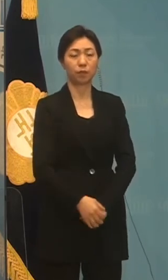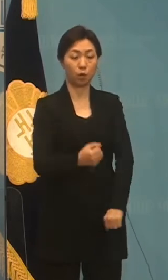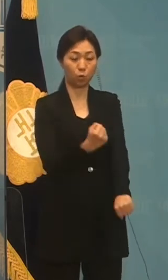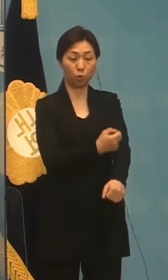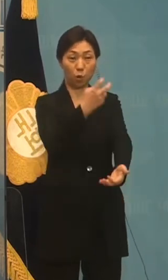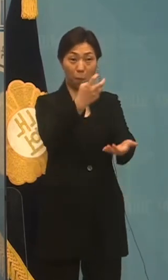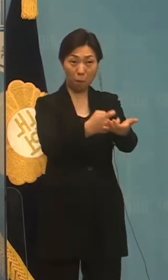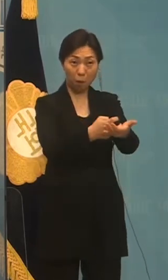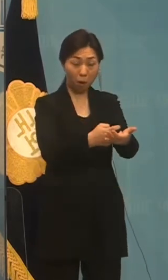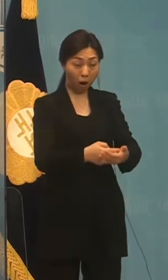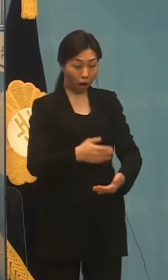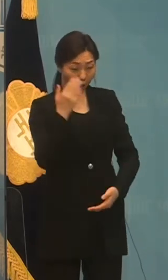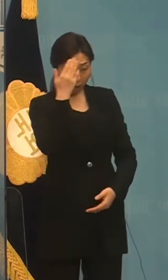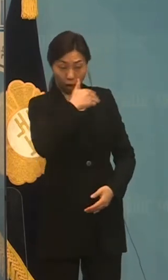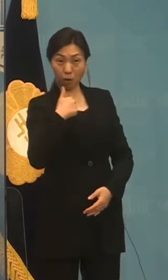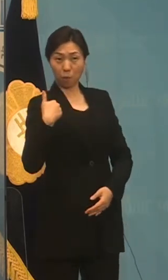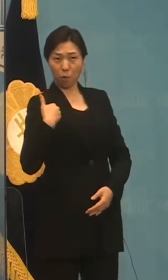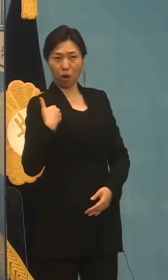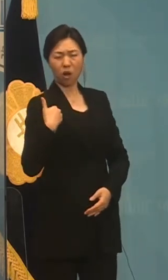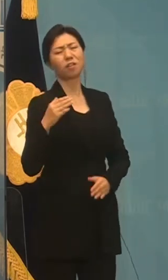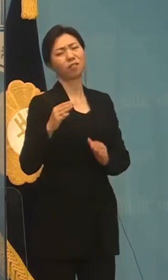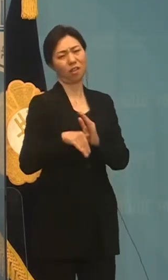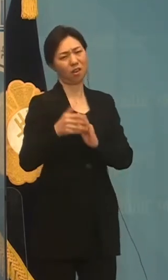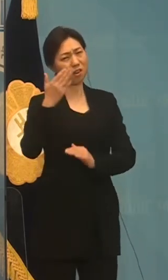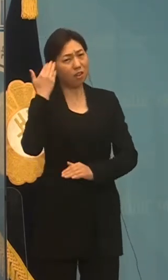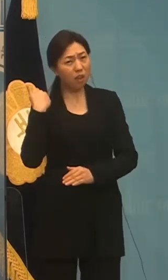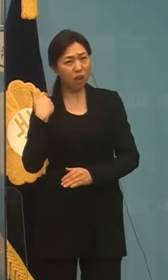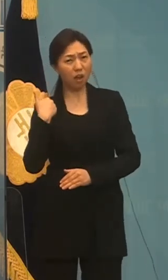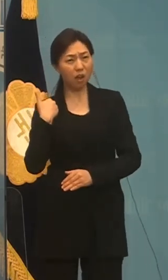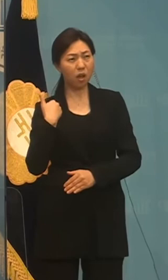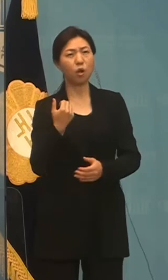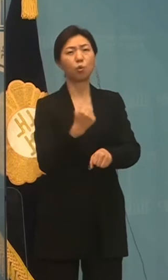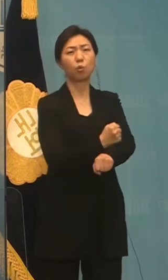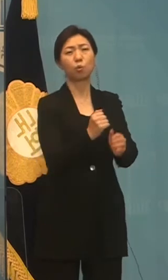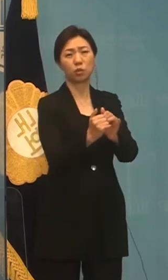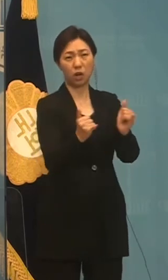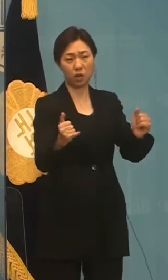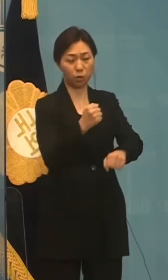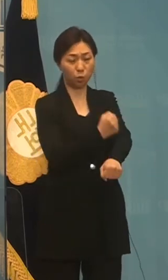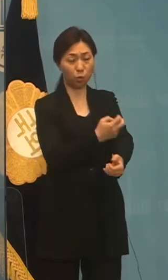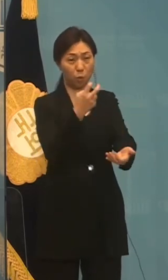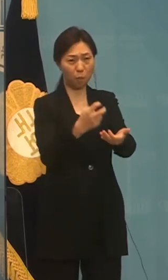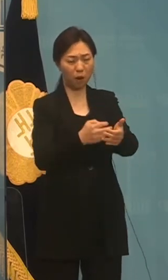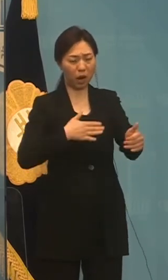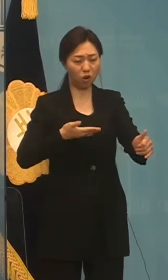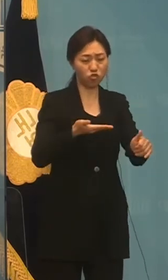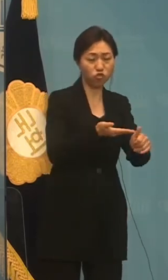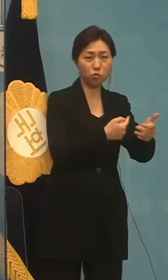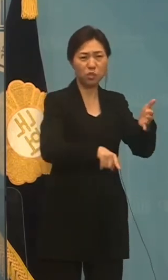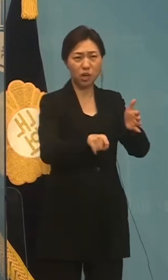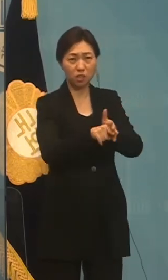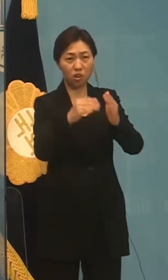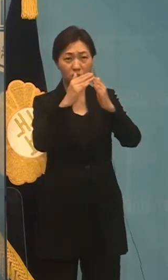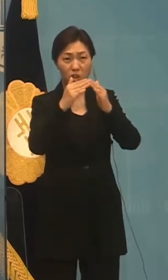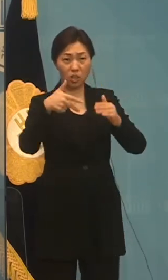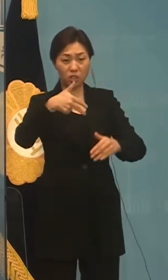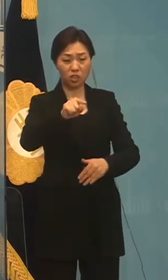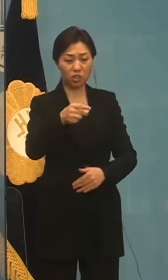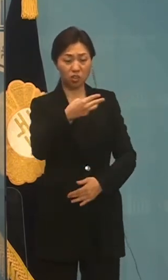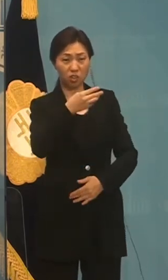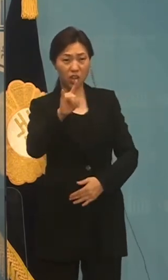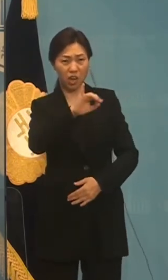노동법이 있는지도 몰랐던 시대에 노동자들 손에 노동법을 쥐어주기 위해 전태일 열사가 산하했다면